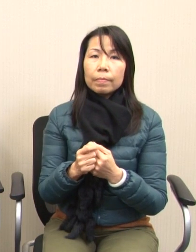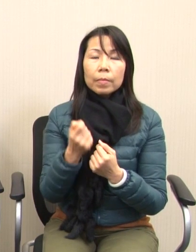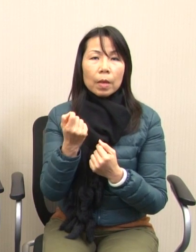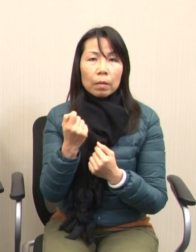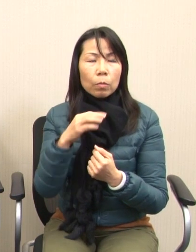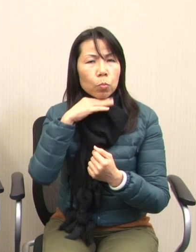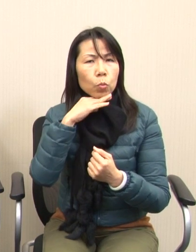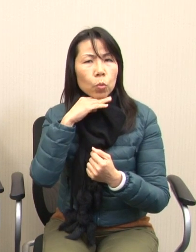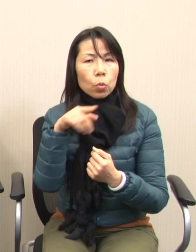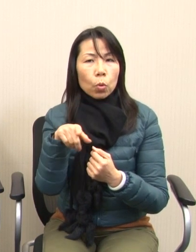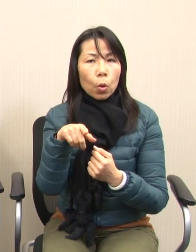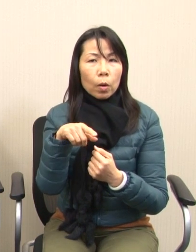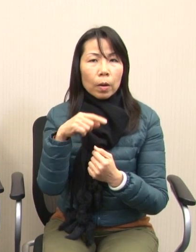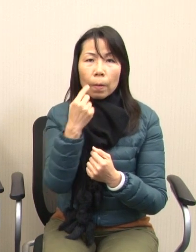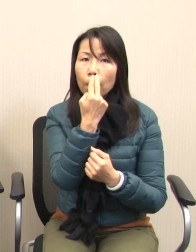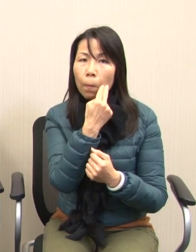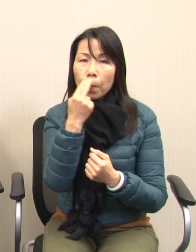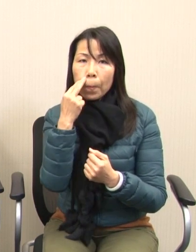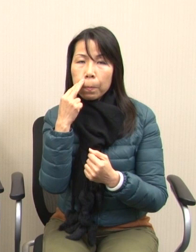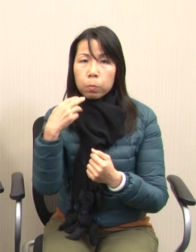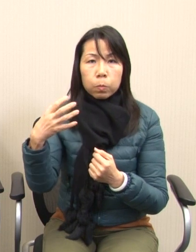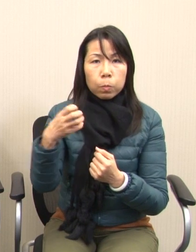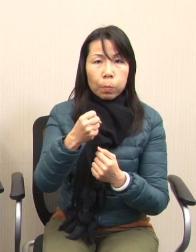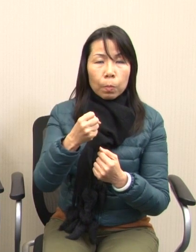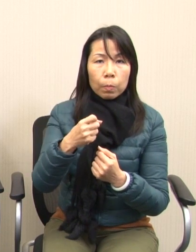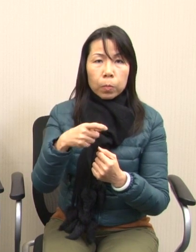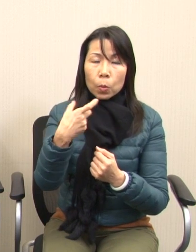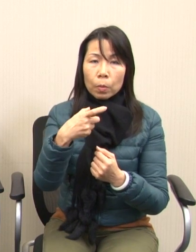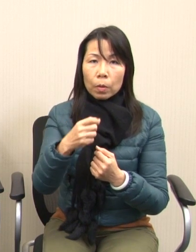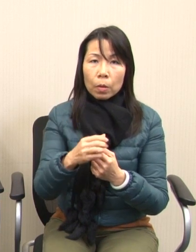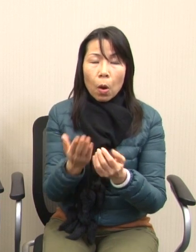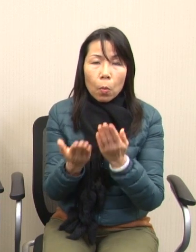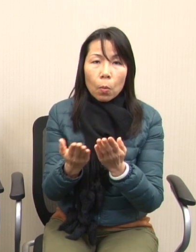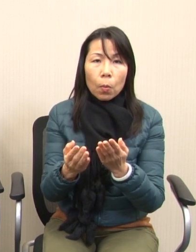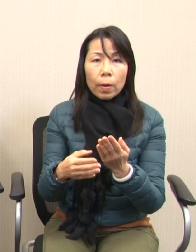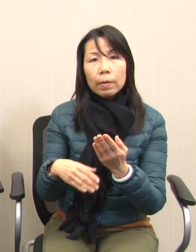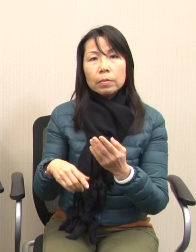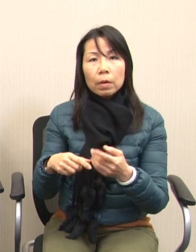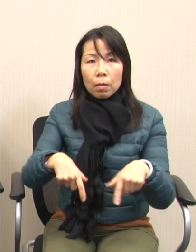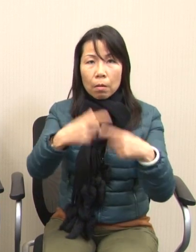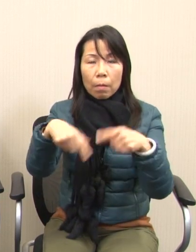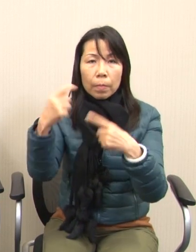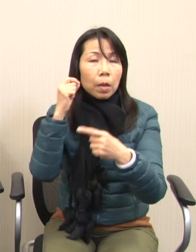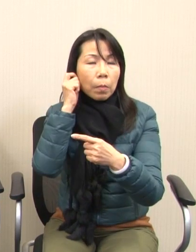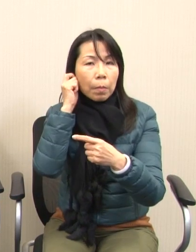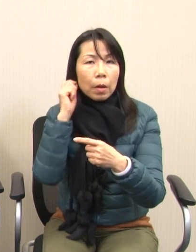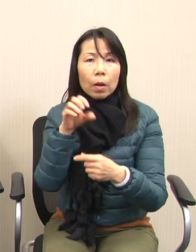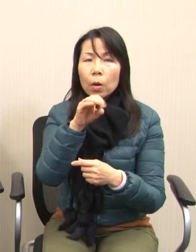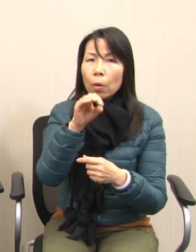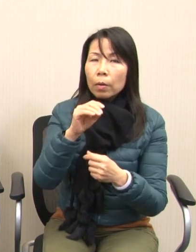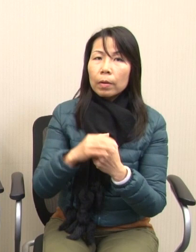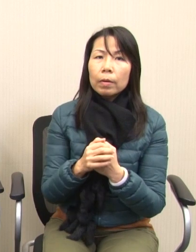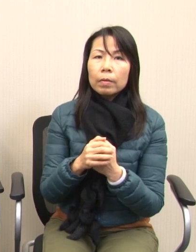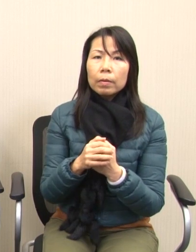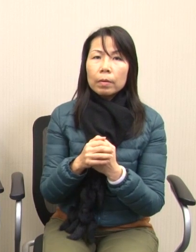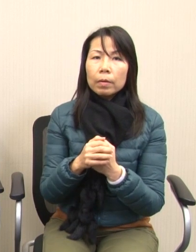如果曾俊華係唔可以講呢樣嘢，或者林鄭唔可以講呢樣嘢，劉淑蓮講嘢，胡幹唔講呢樣嘢，